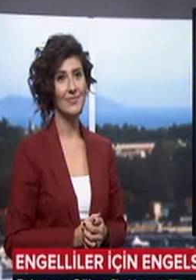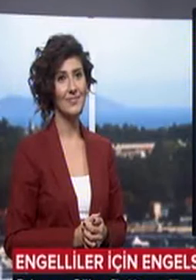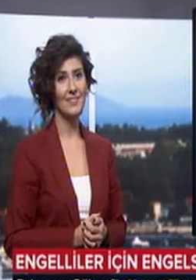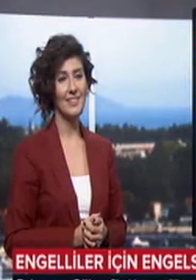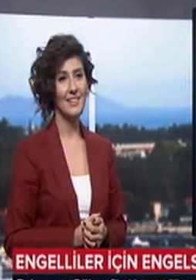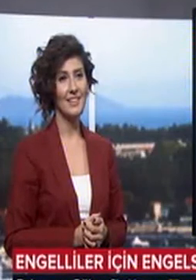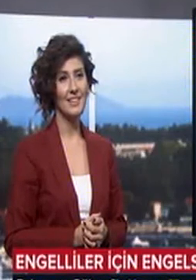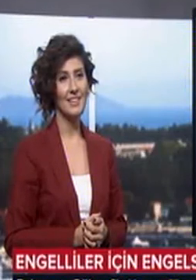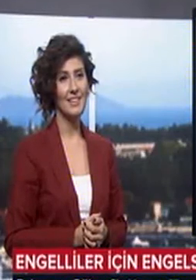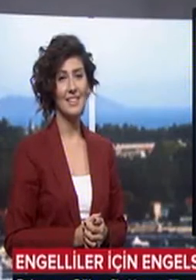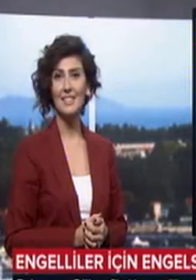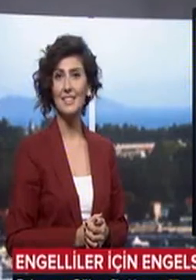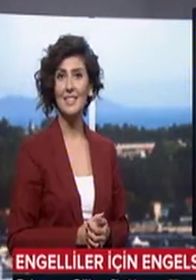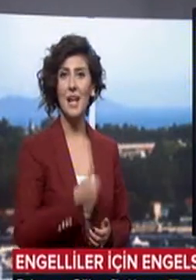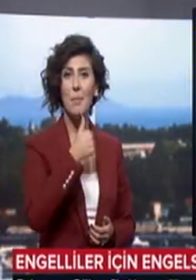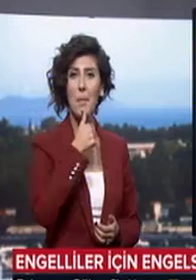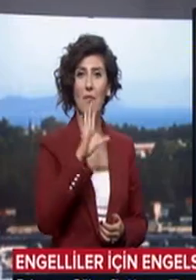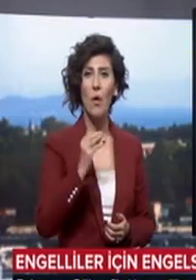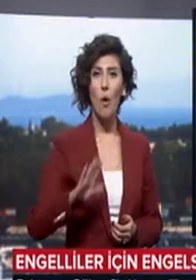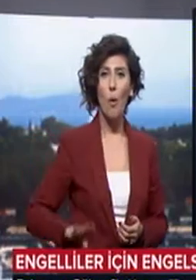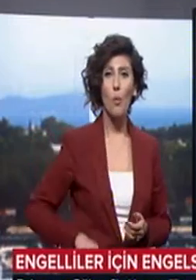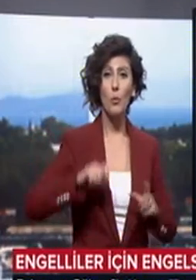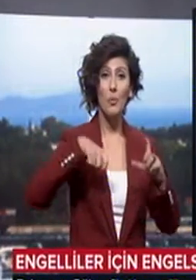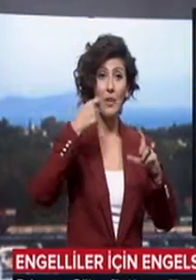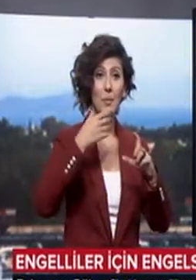hepimiz gibi değil. Babam ve Oğlum filmini daha önceden de izlemiş miydiniz?